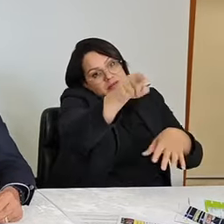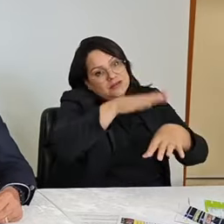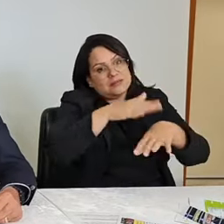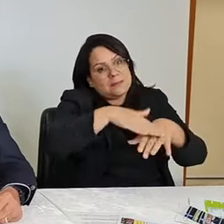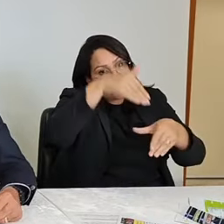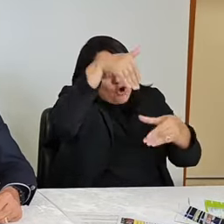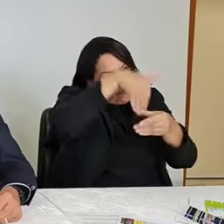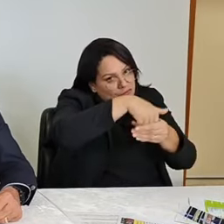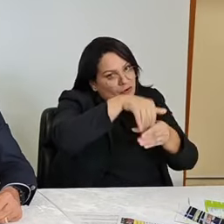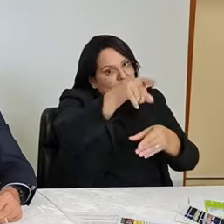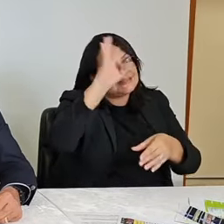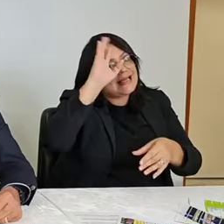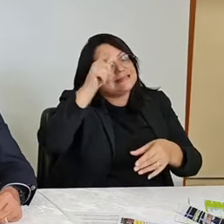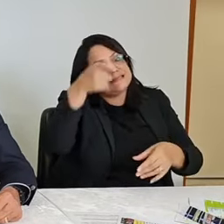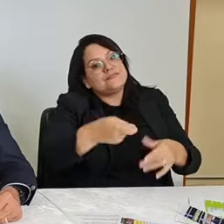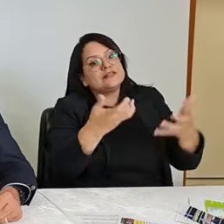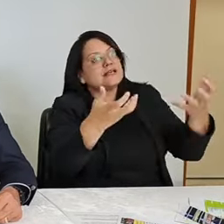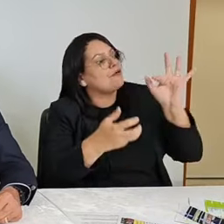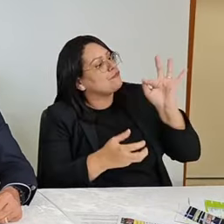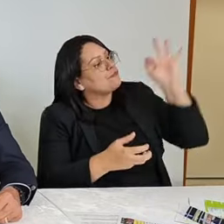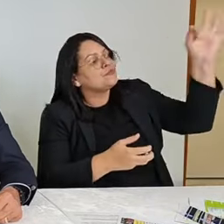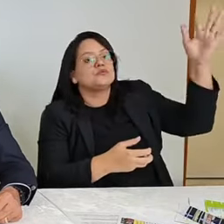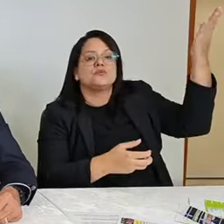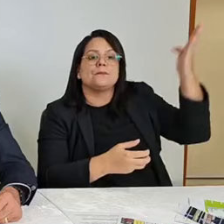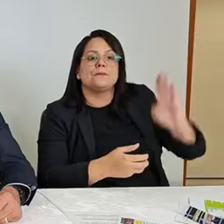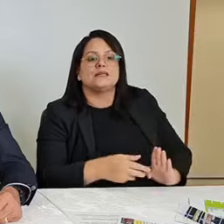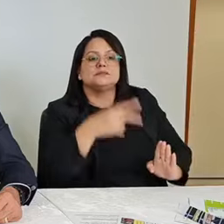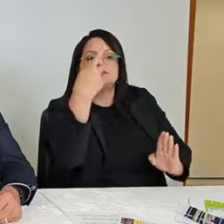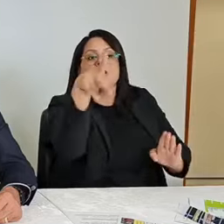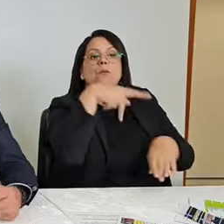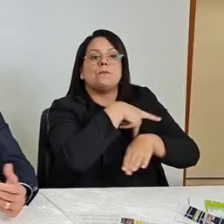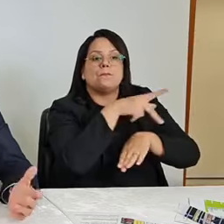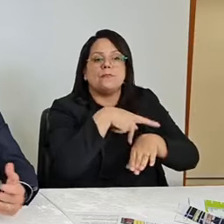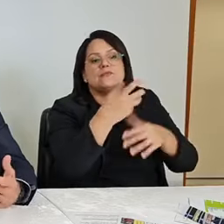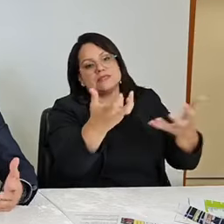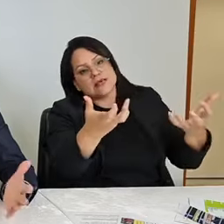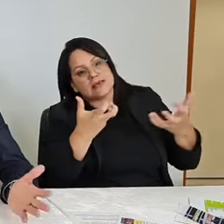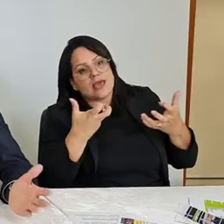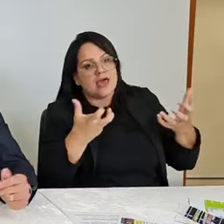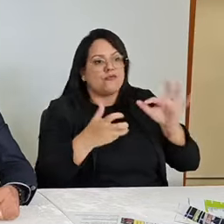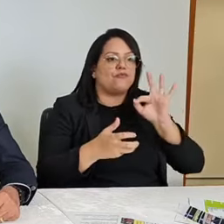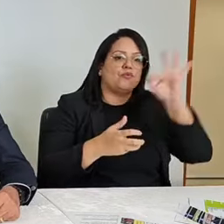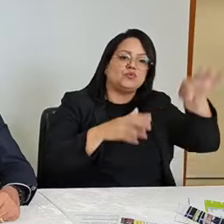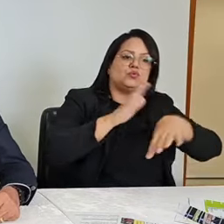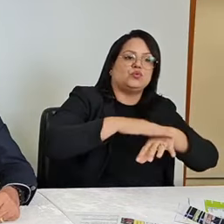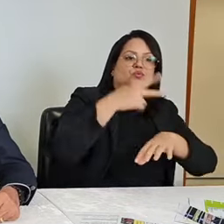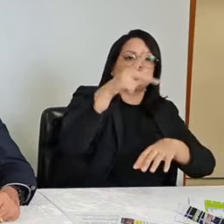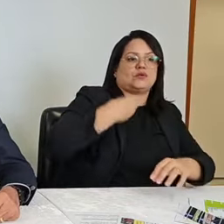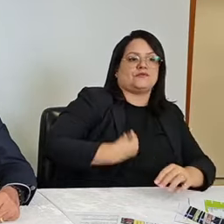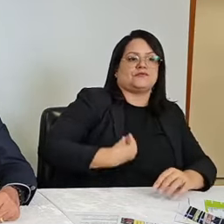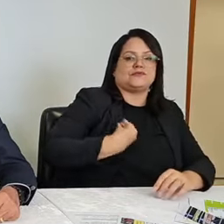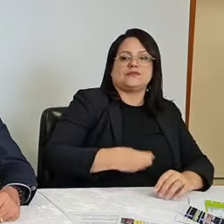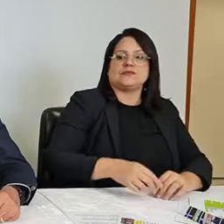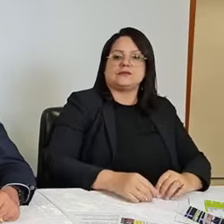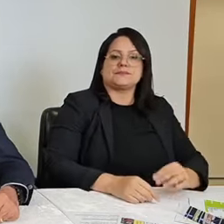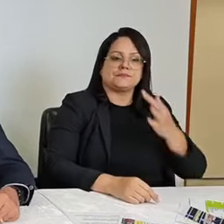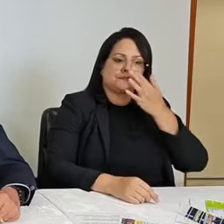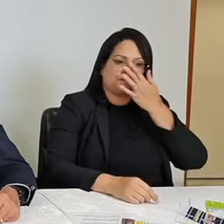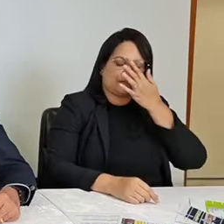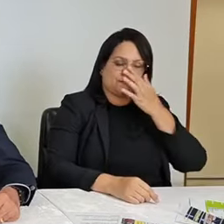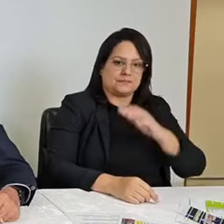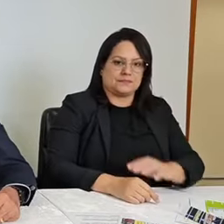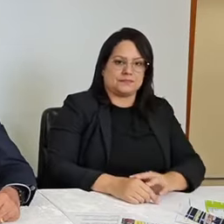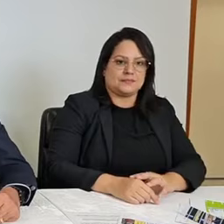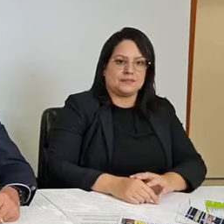eleitor decidir aí o que ele quer para o futuro do seu país, né? Ou para o futuro de si próprio. Fala assim. Presidente, fala. Só